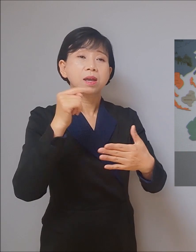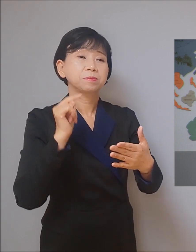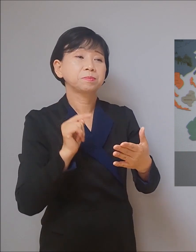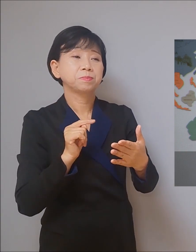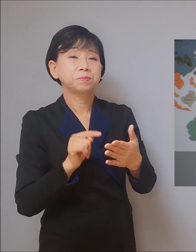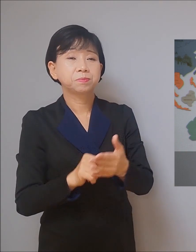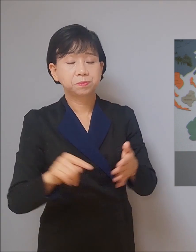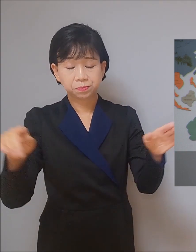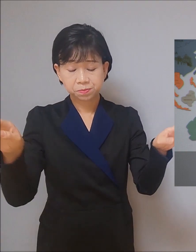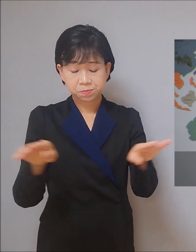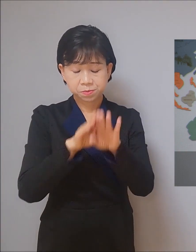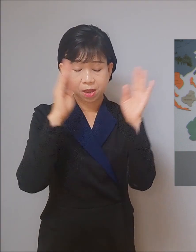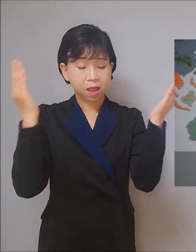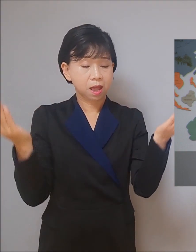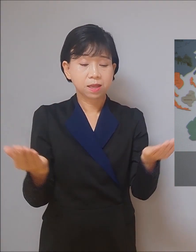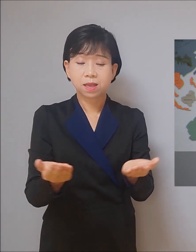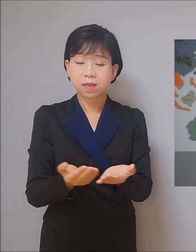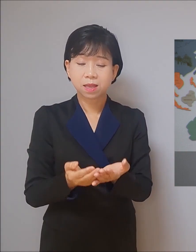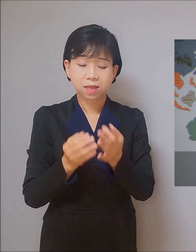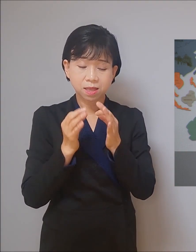내 마음